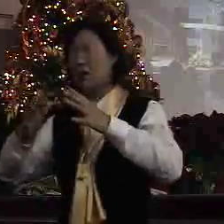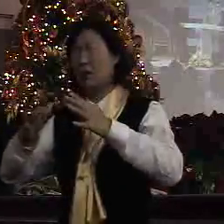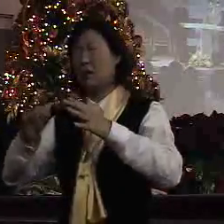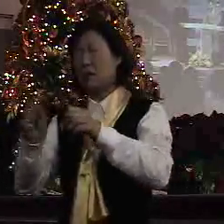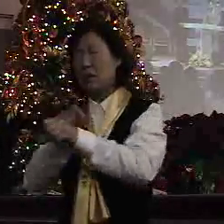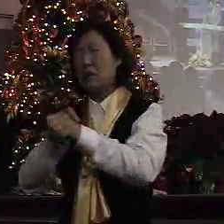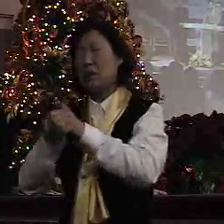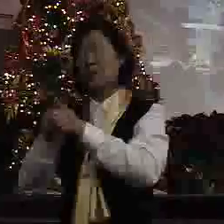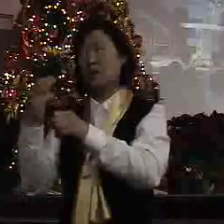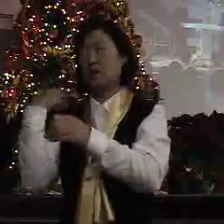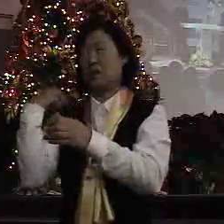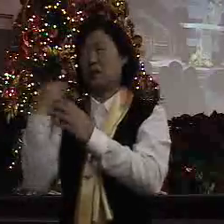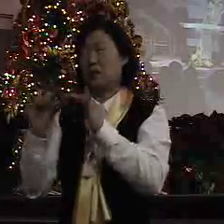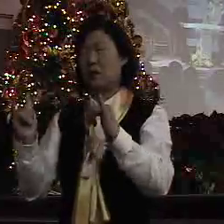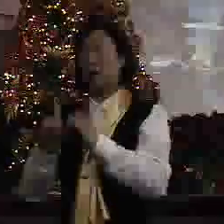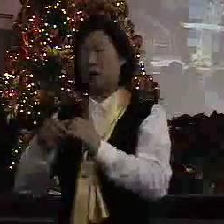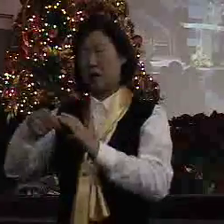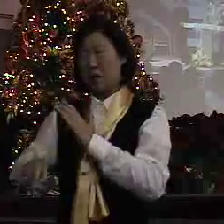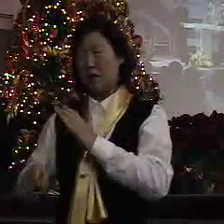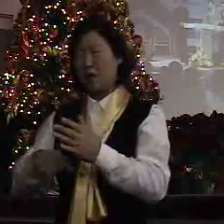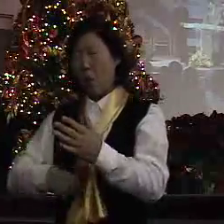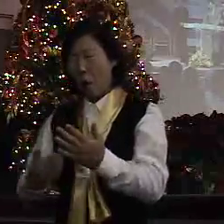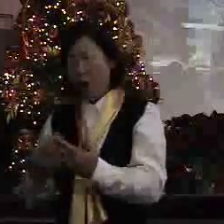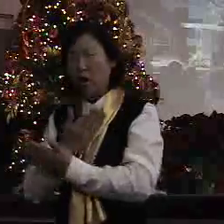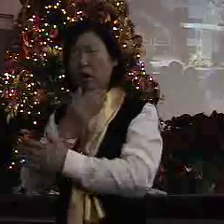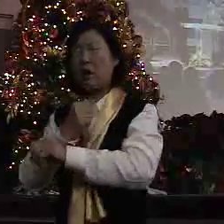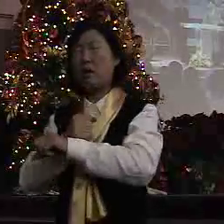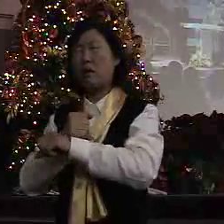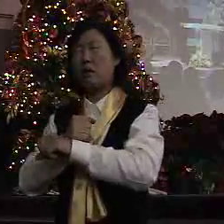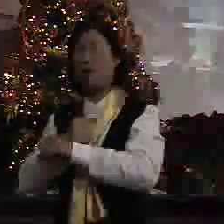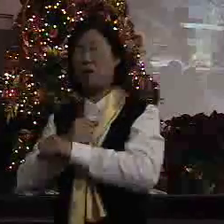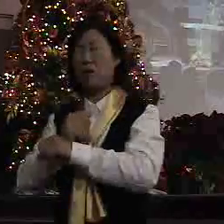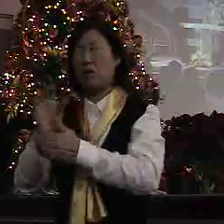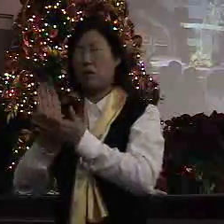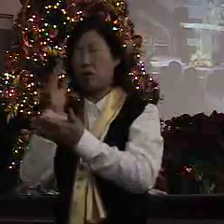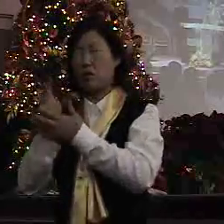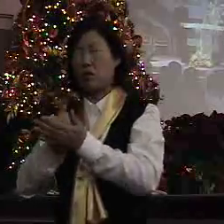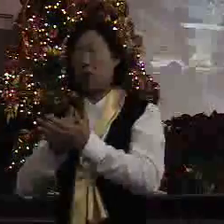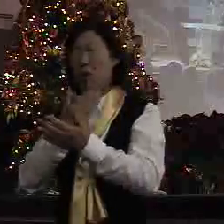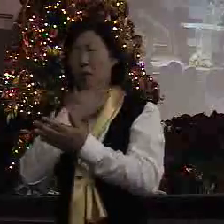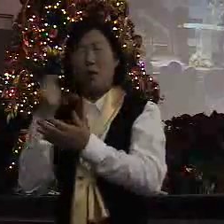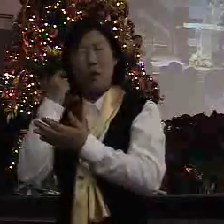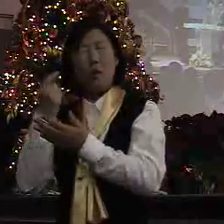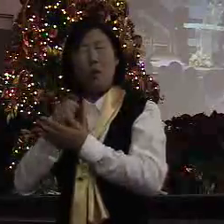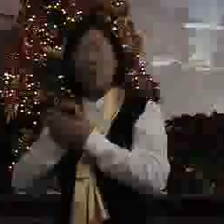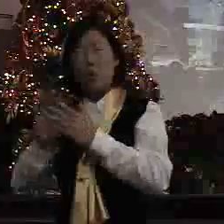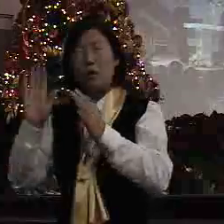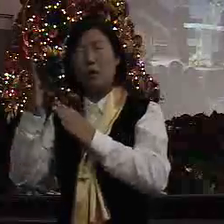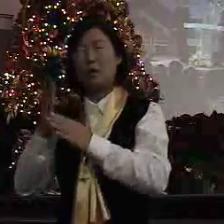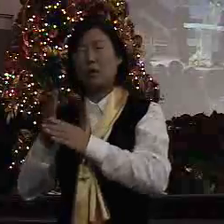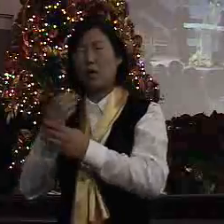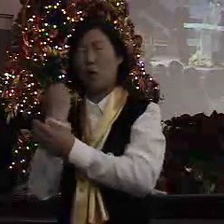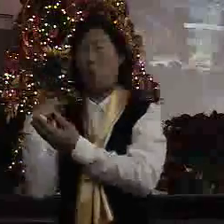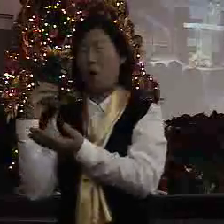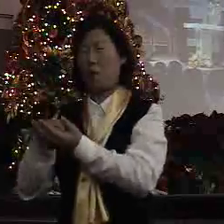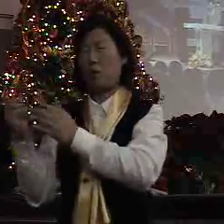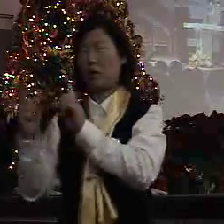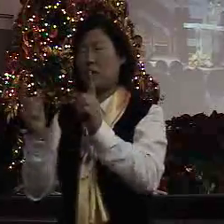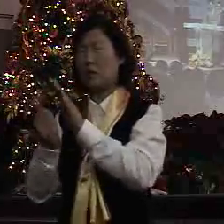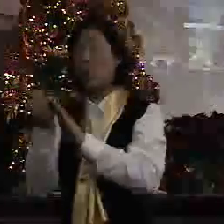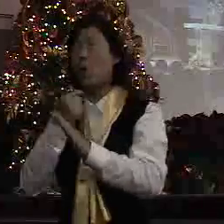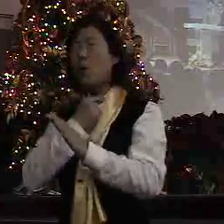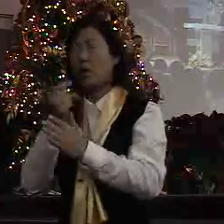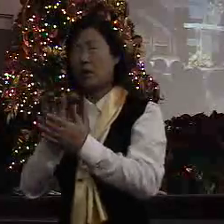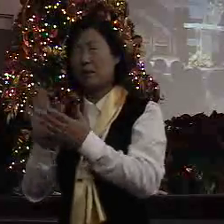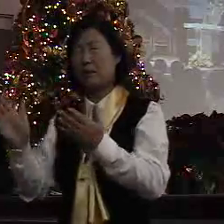특히 지도자들이 깊이 회개함으로 그리스도의 복음 안에서 참 소망을 갖고 회복되기를 소원합니다. 온 세계에서